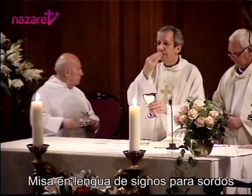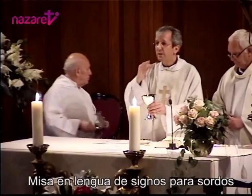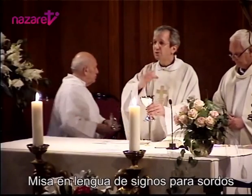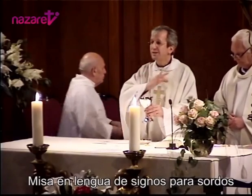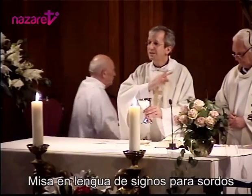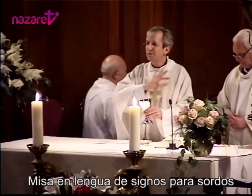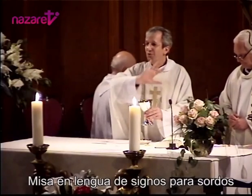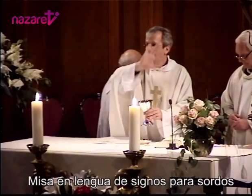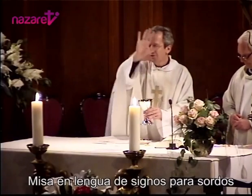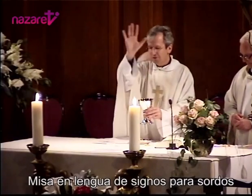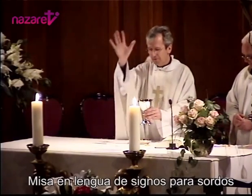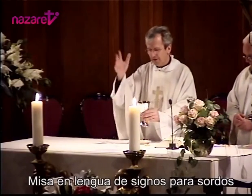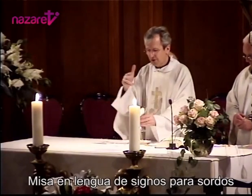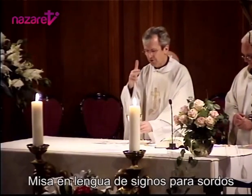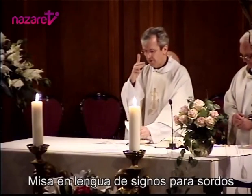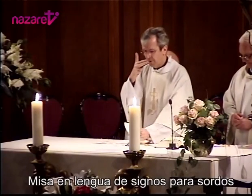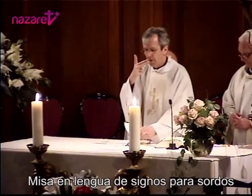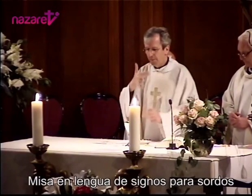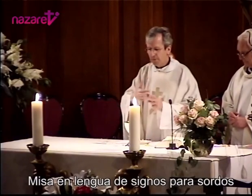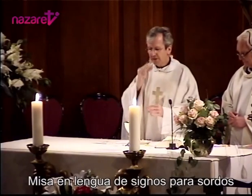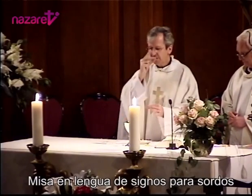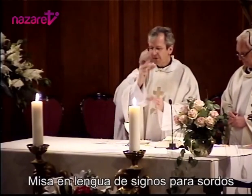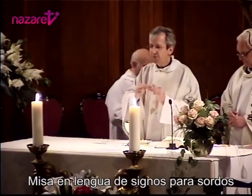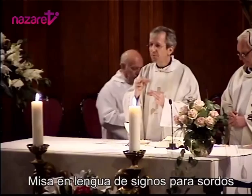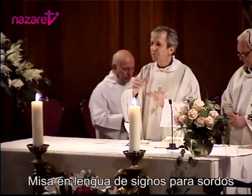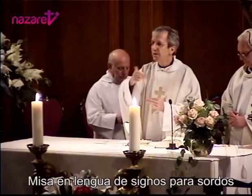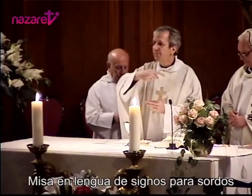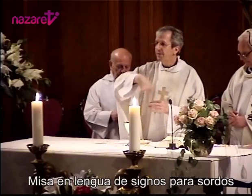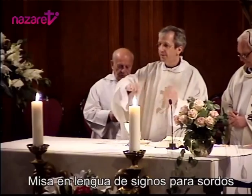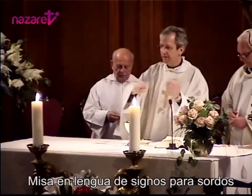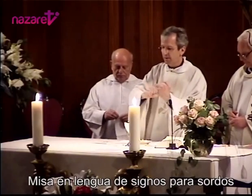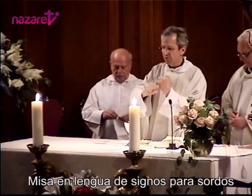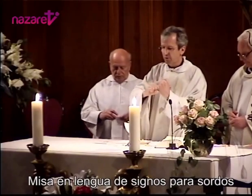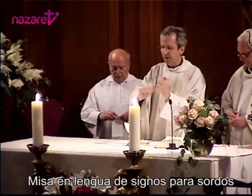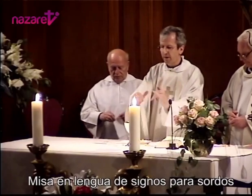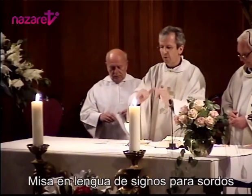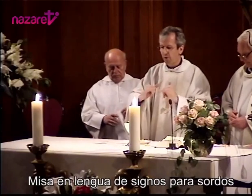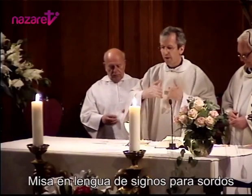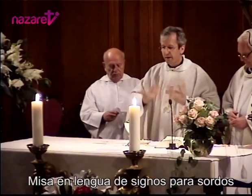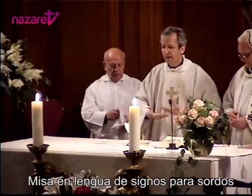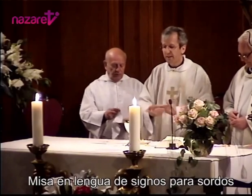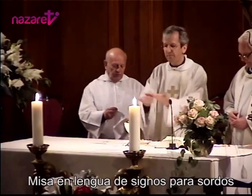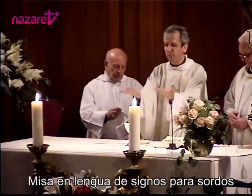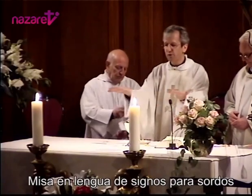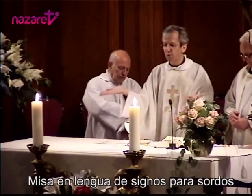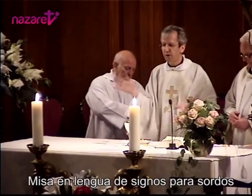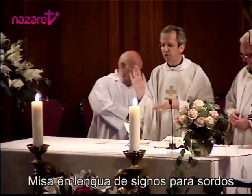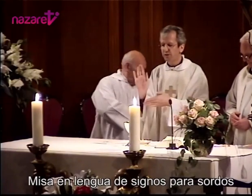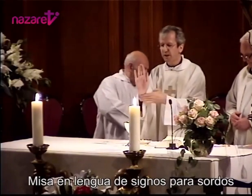Bendito seas, Señor Dios del universo, por este vino, fruto de la vid y de nuestro trabajo, que recibimos de tu generosidad y ahora